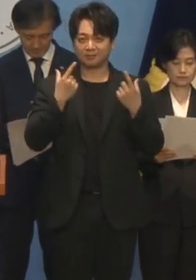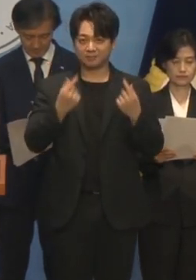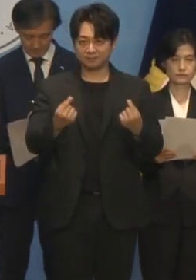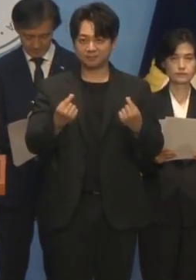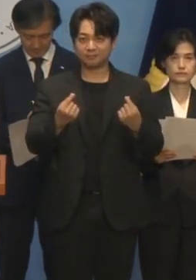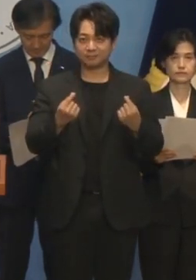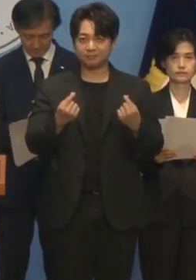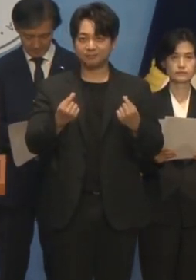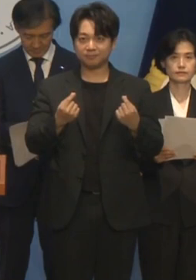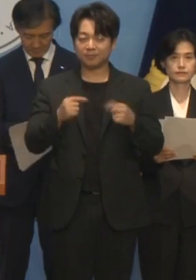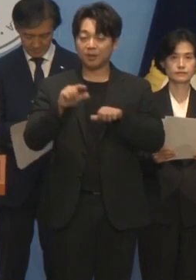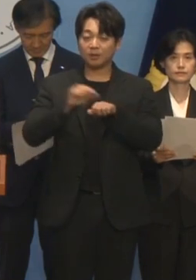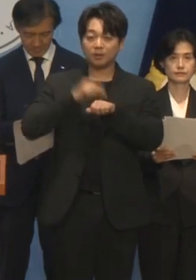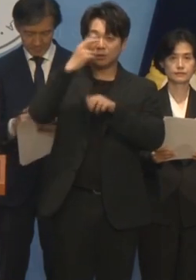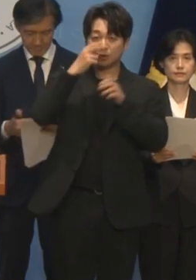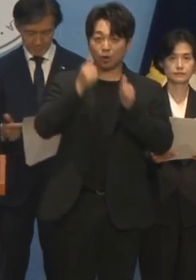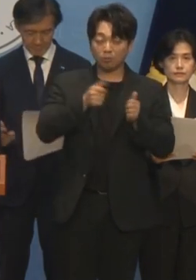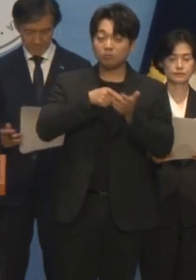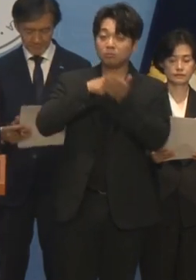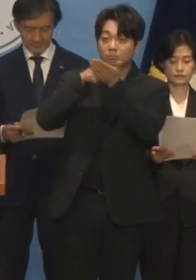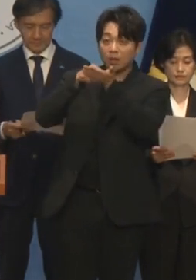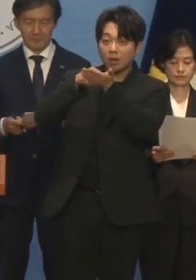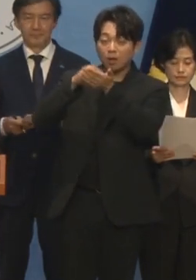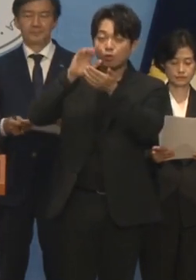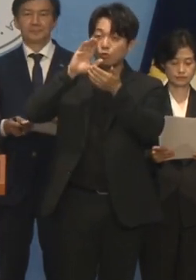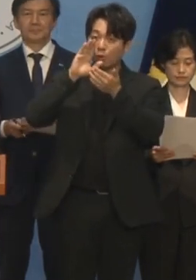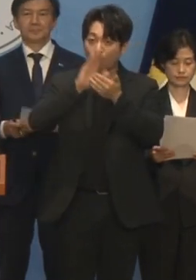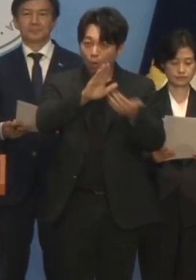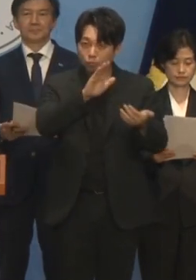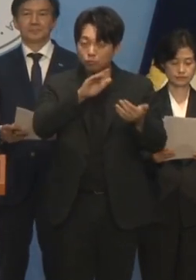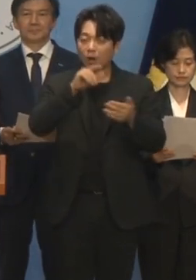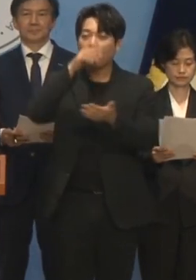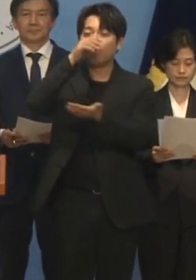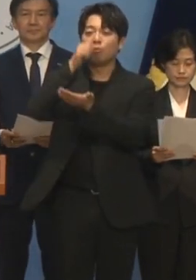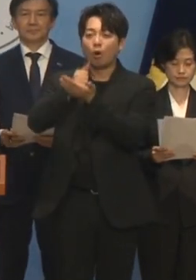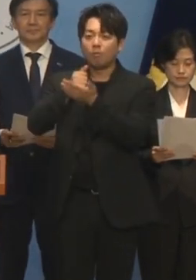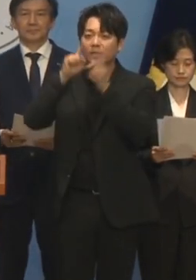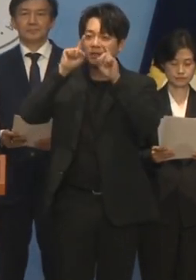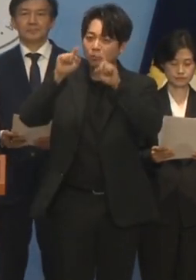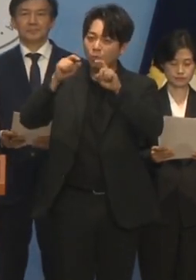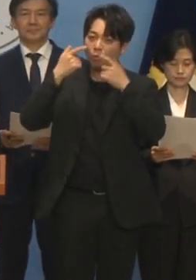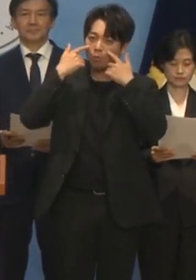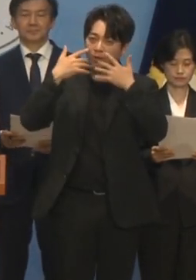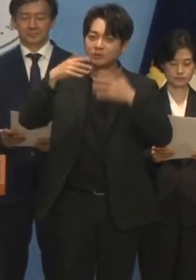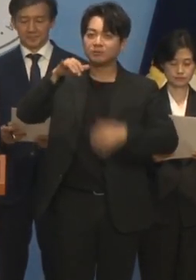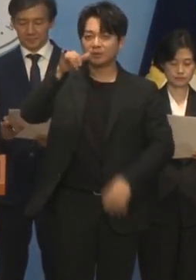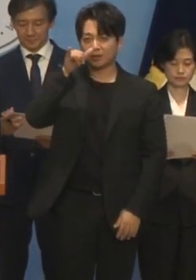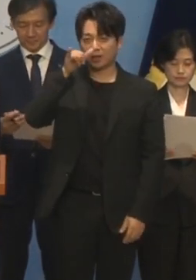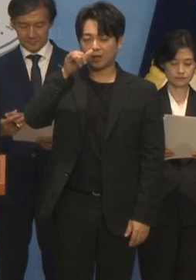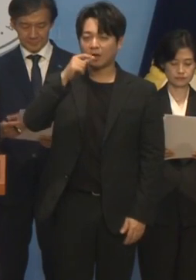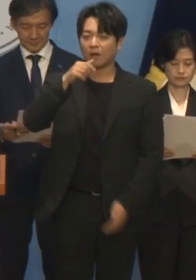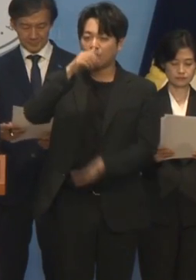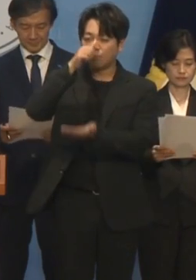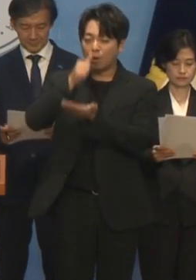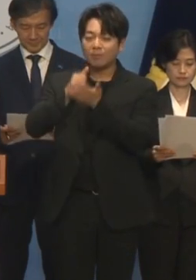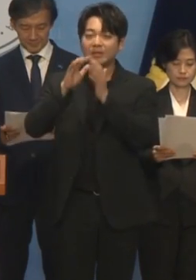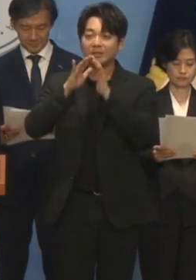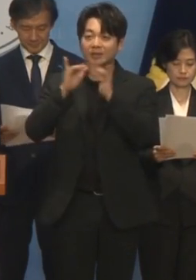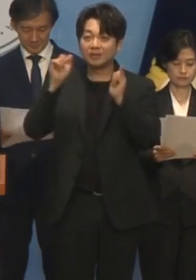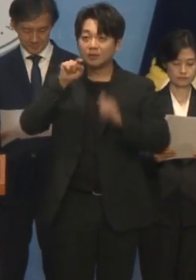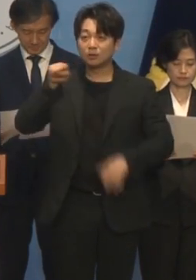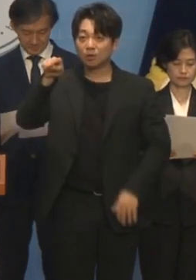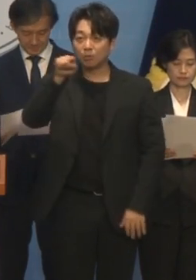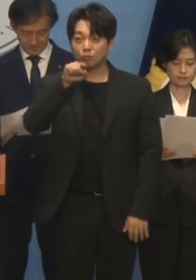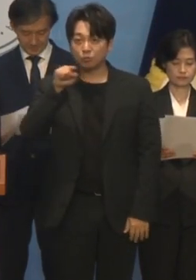국조를 거부하는 자들이 범인들입니다. 아니면 그 범인들 덕분에 먹고 사는